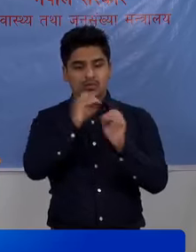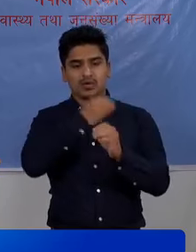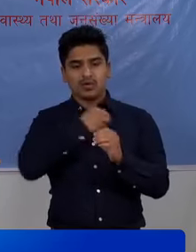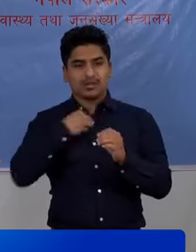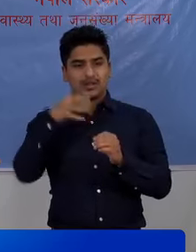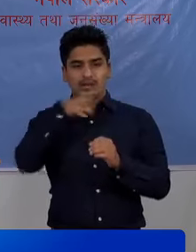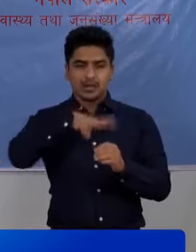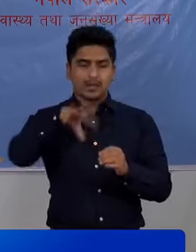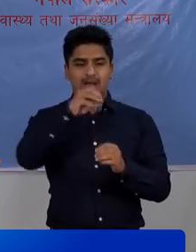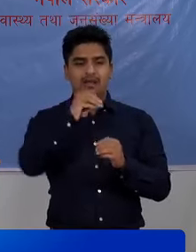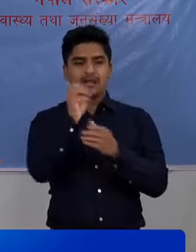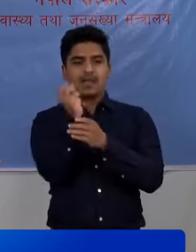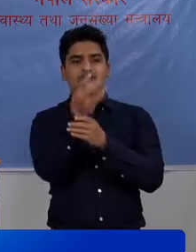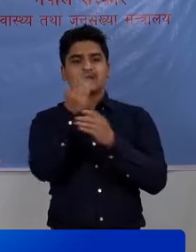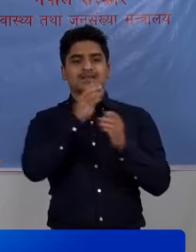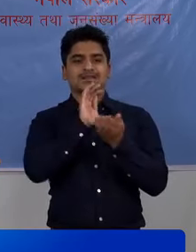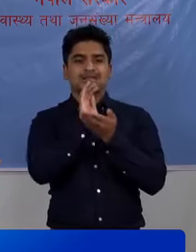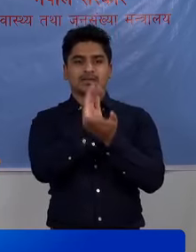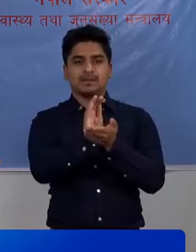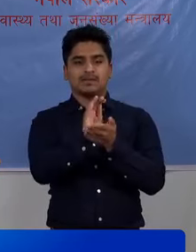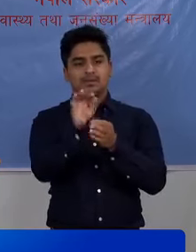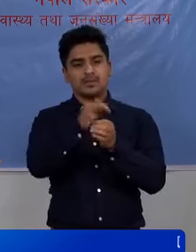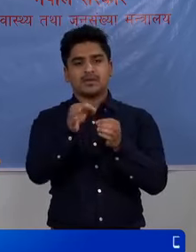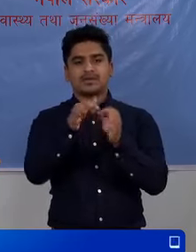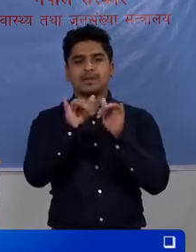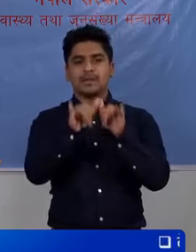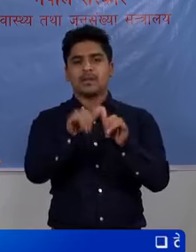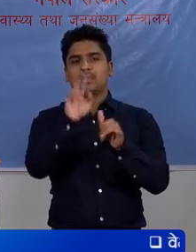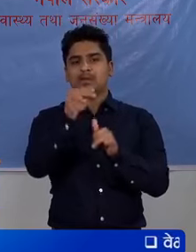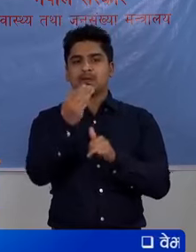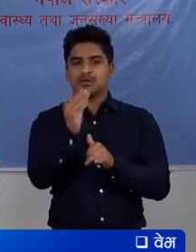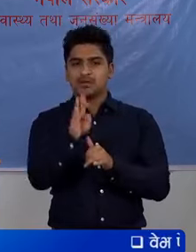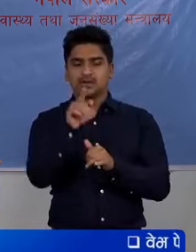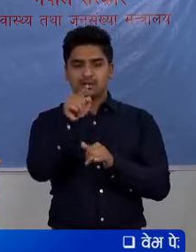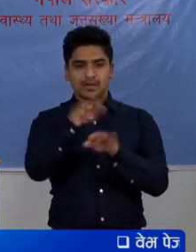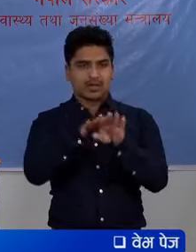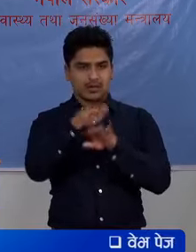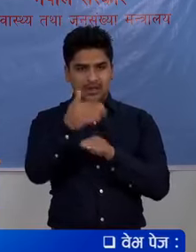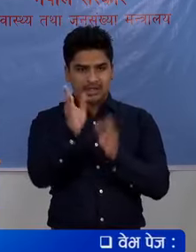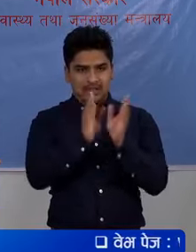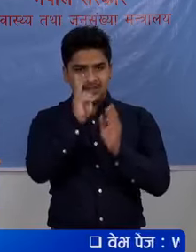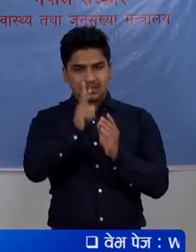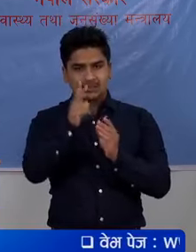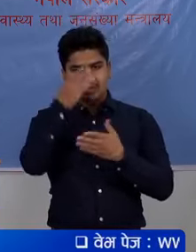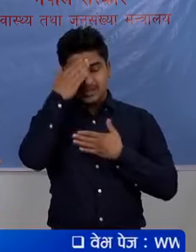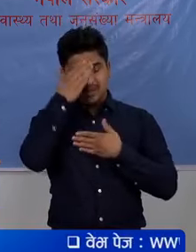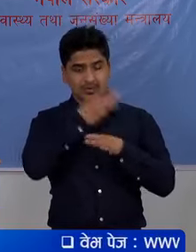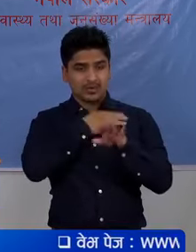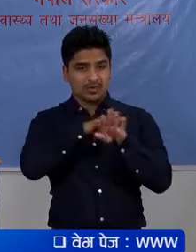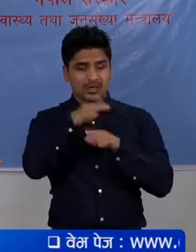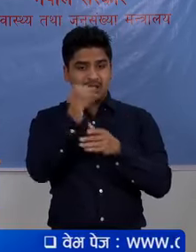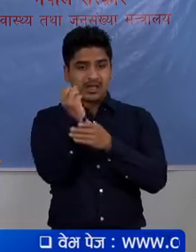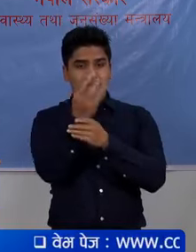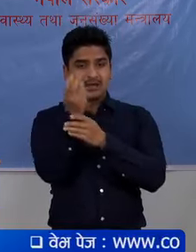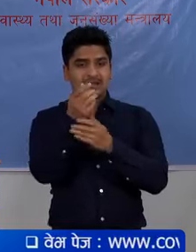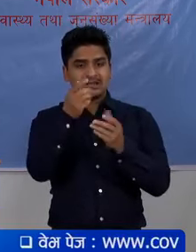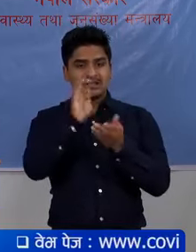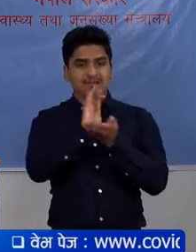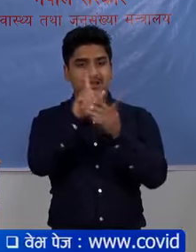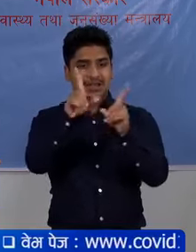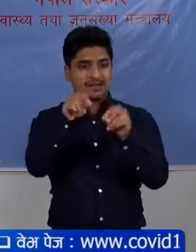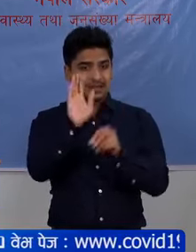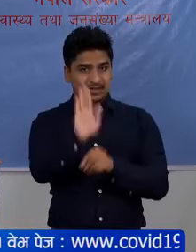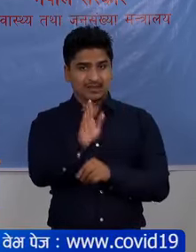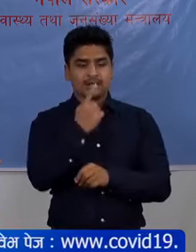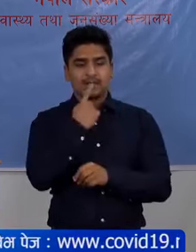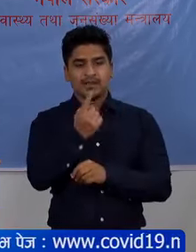सबईले आकस्मिक सेबा को ब्यवस्ता मिलाउनू करने हुन्छा यहारला येदी इस्ता किसिम का बिर्यामे अरलाई आकस्मिक सेबा चाईएको छाव